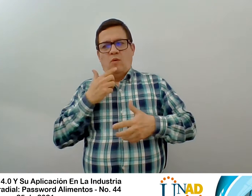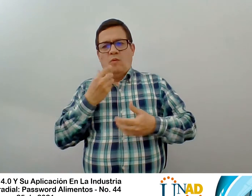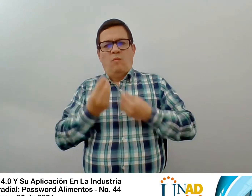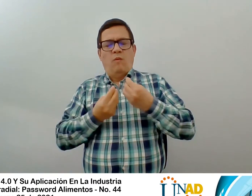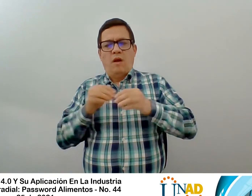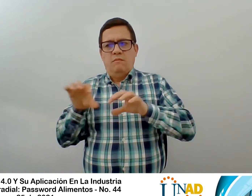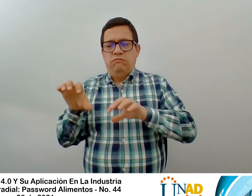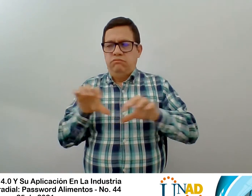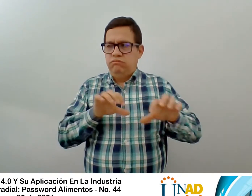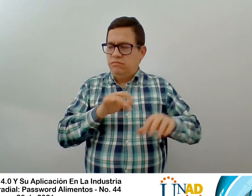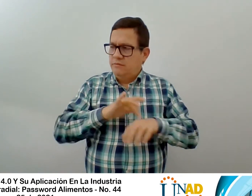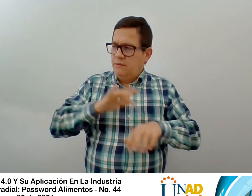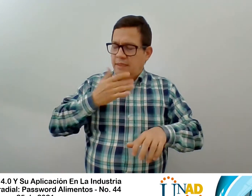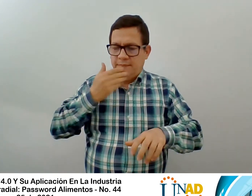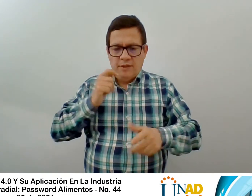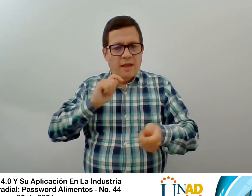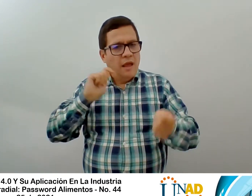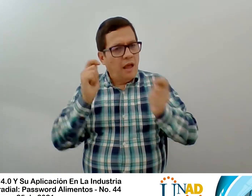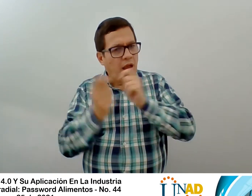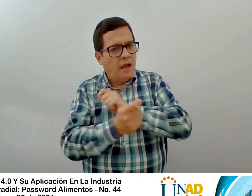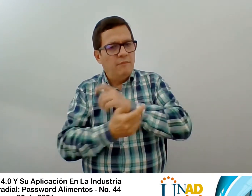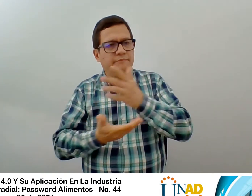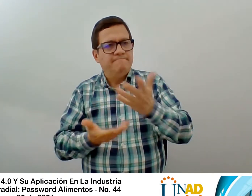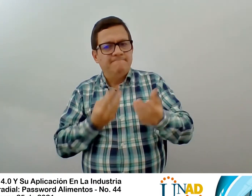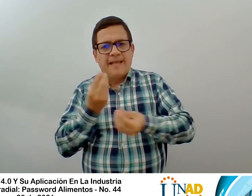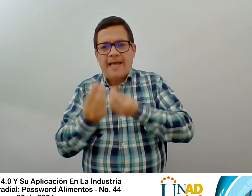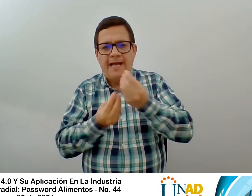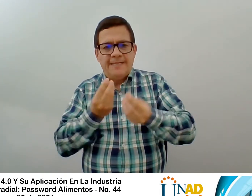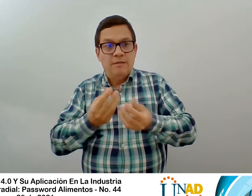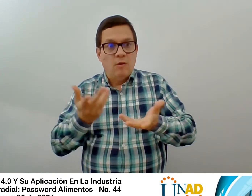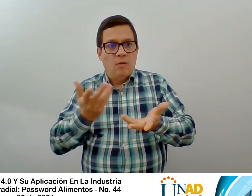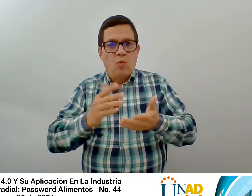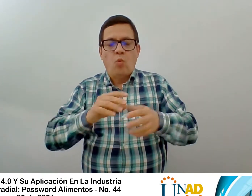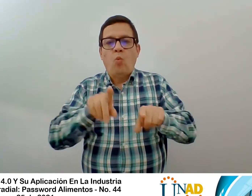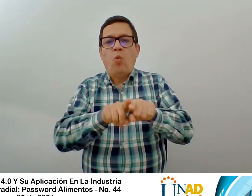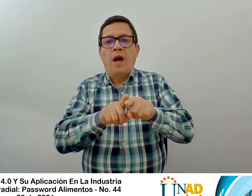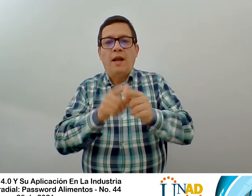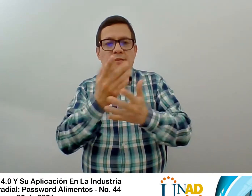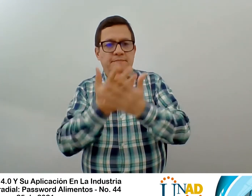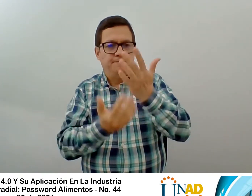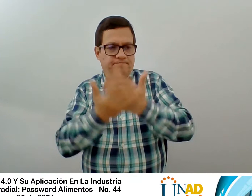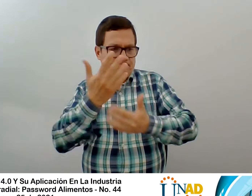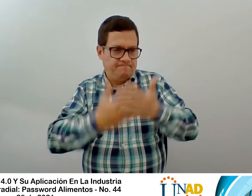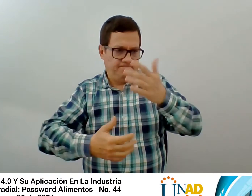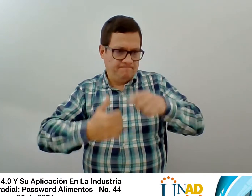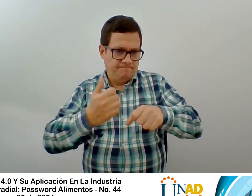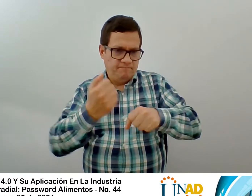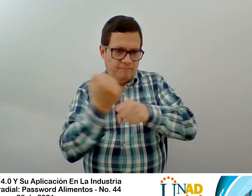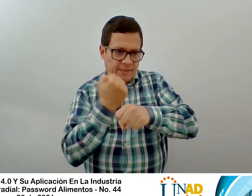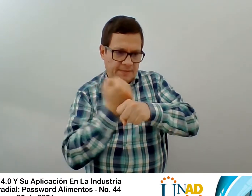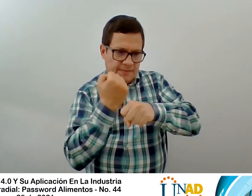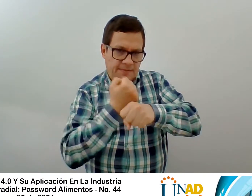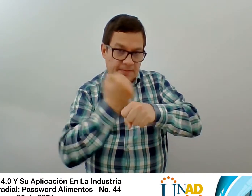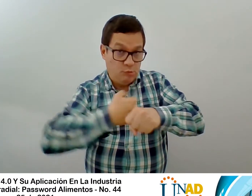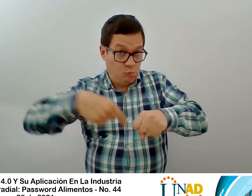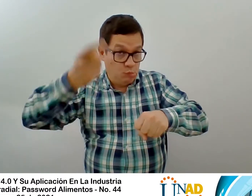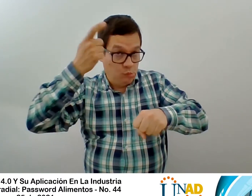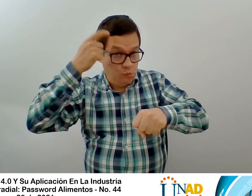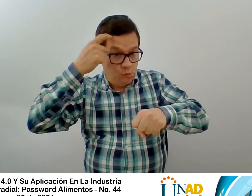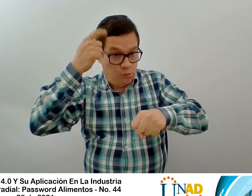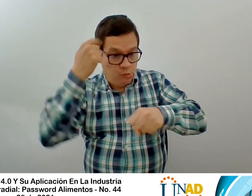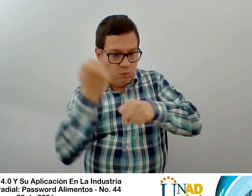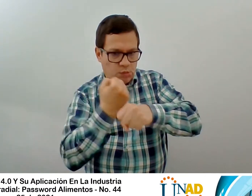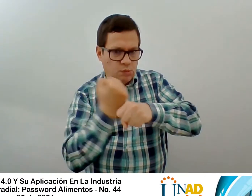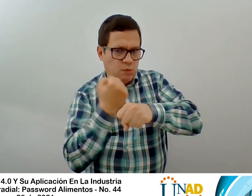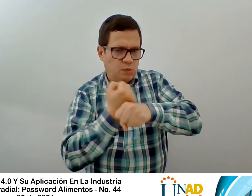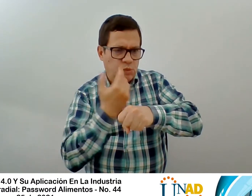necesidad de reconfigurar su forma de operar, en donde todo lo que hace parte de la manufactura inteligente